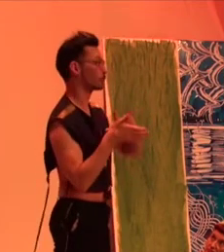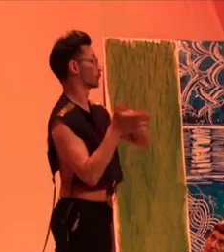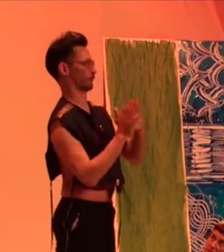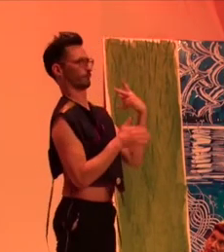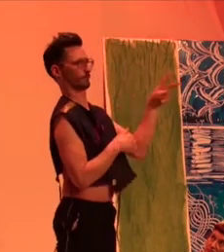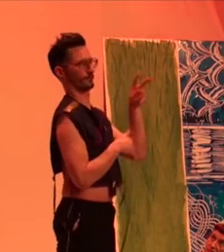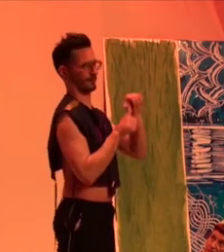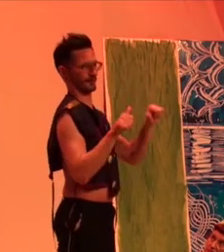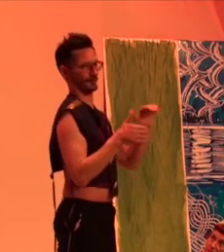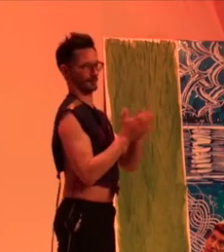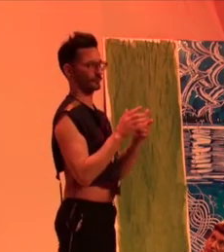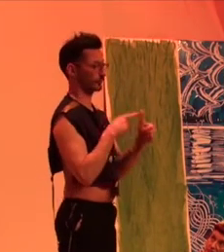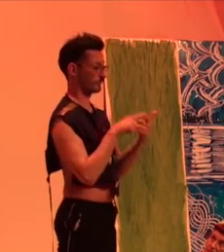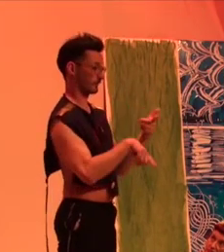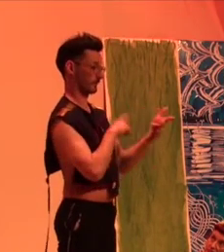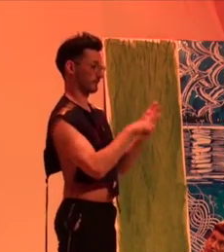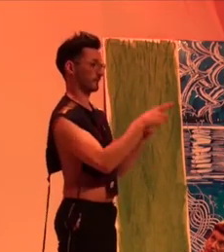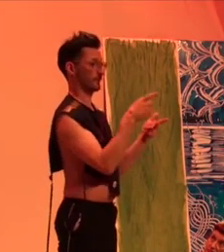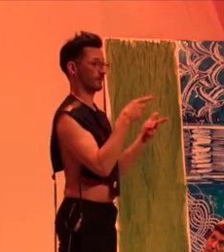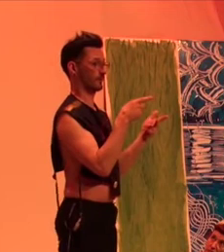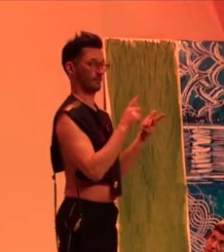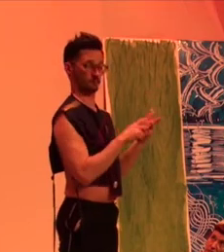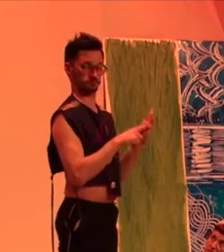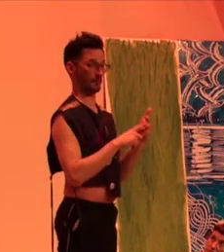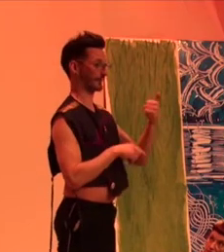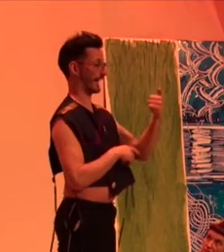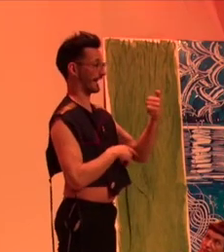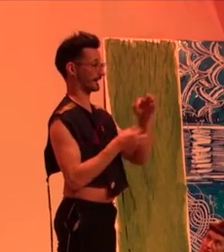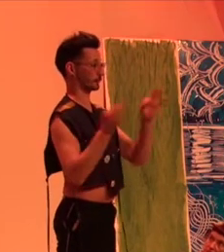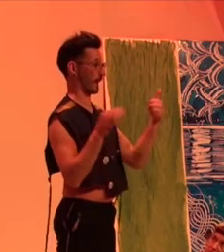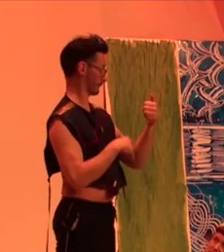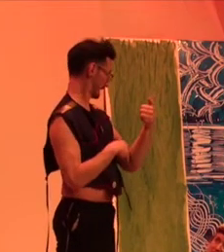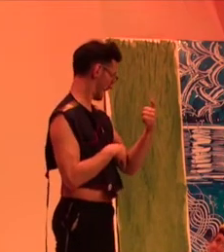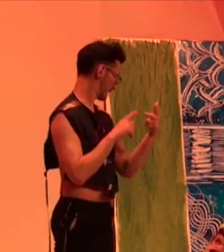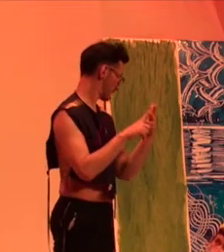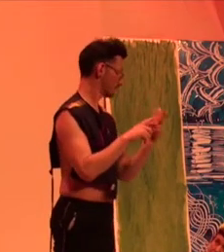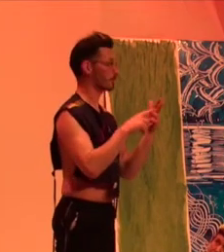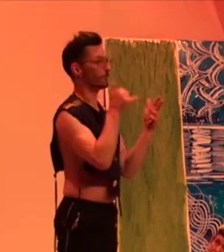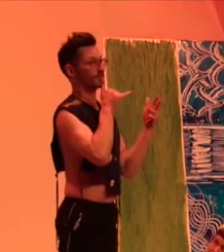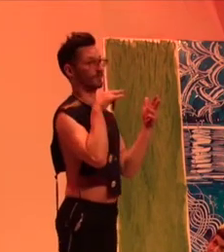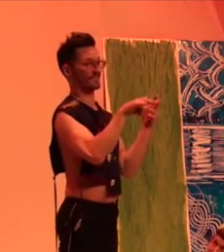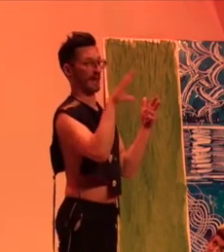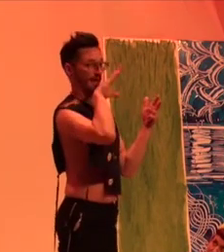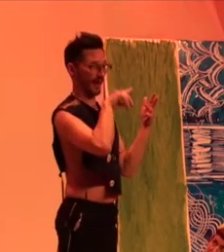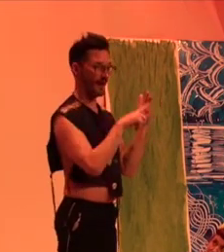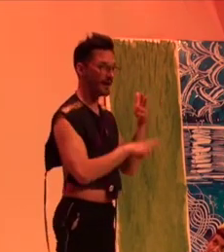également. En fait, tous les contes d'Andersen, il y a le briquet, Le vilain petit